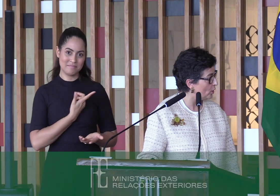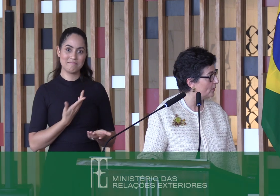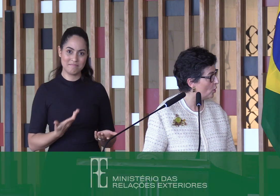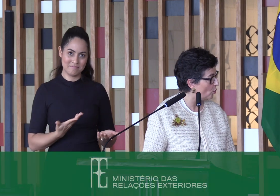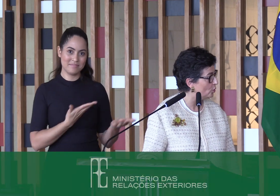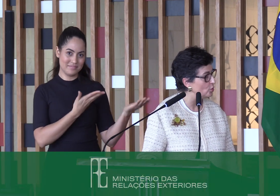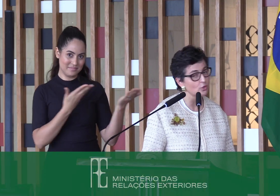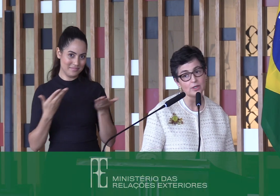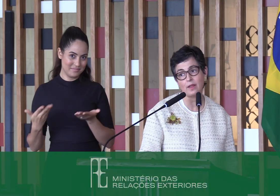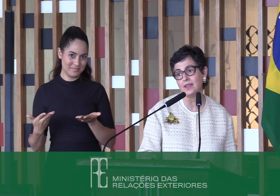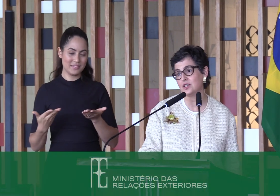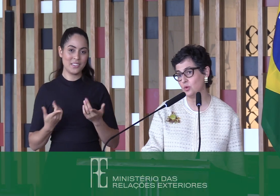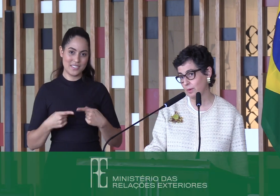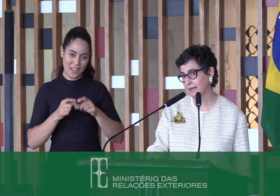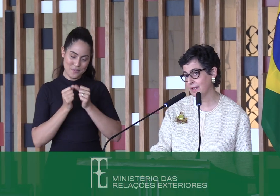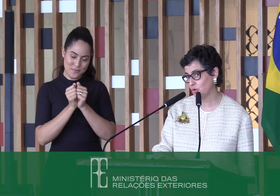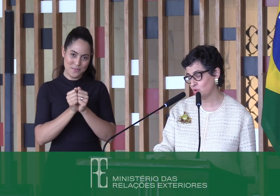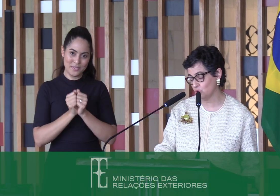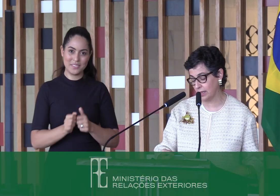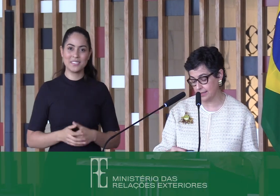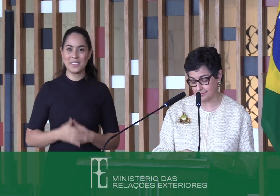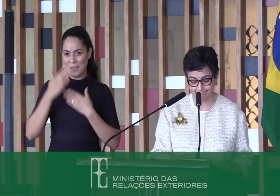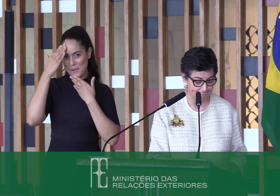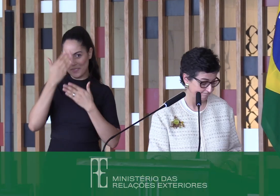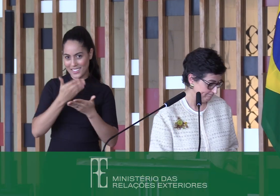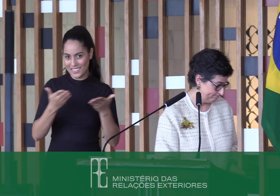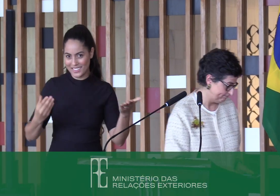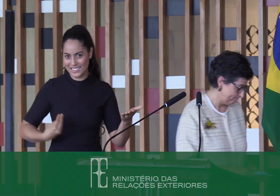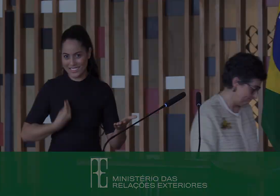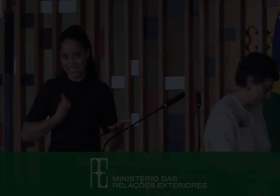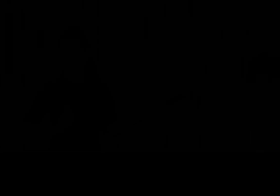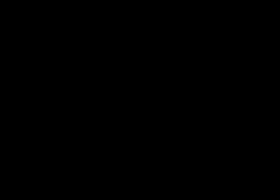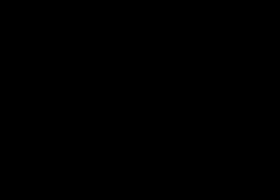construindo juntos. Graças novamente a todos vocês. Obrigada.